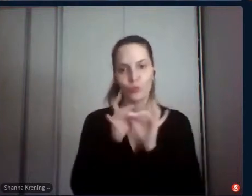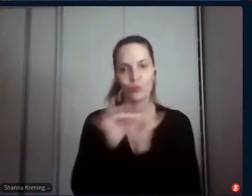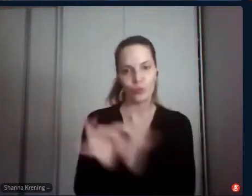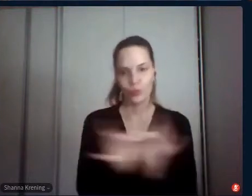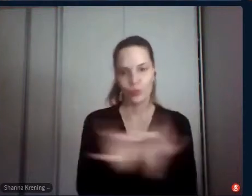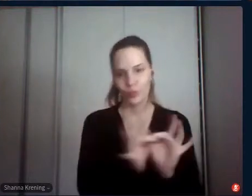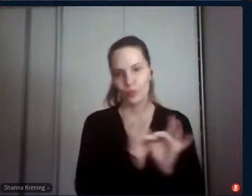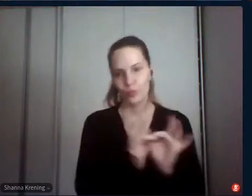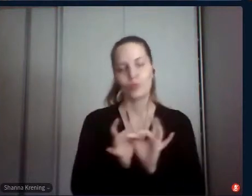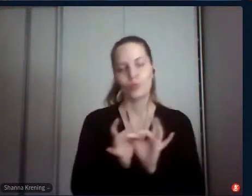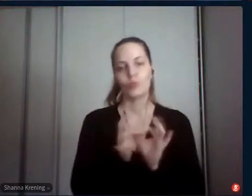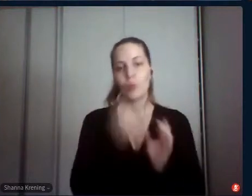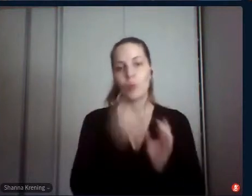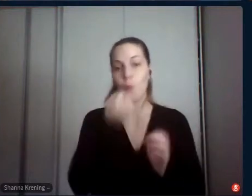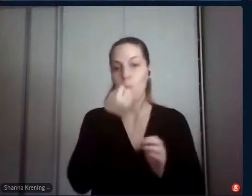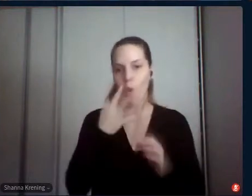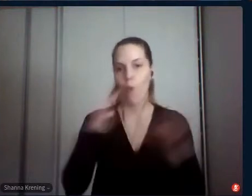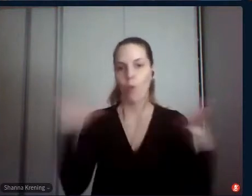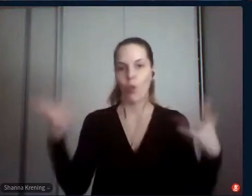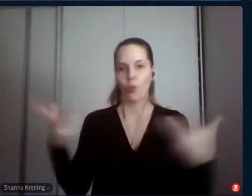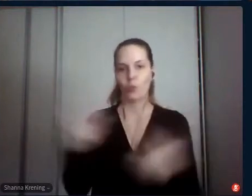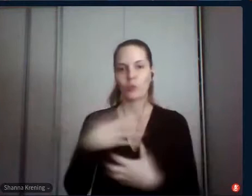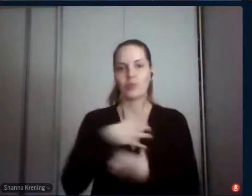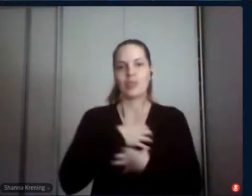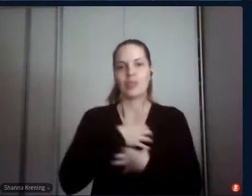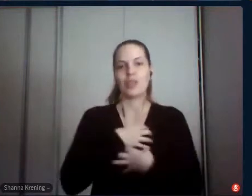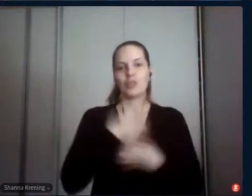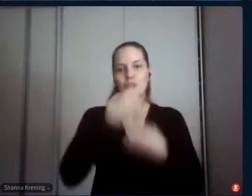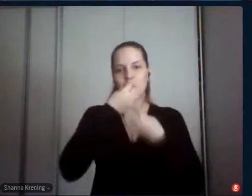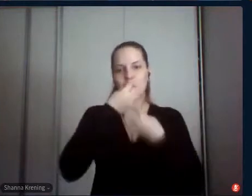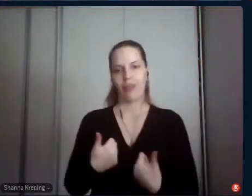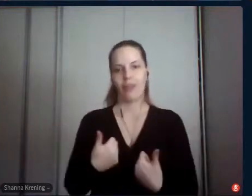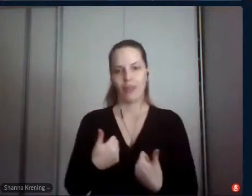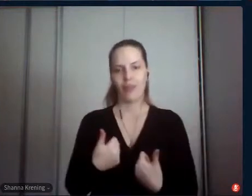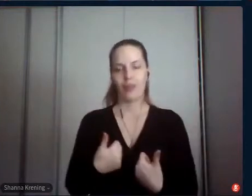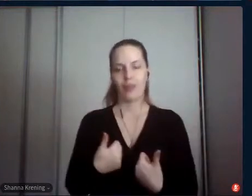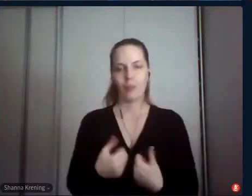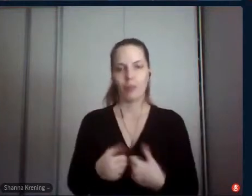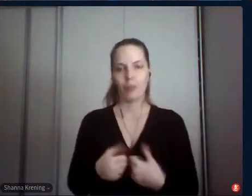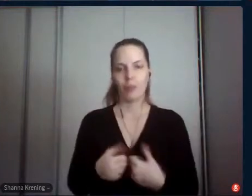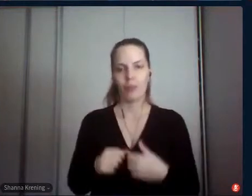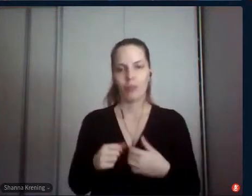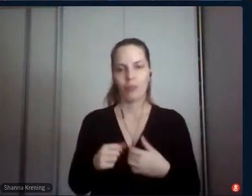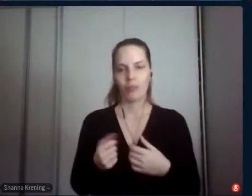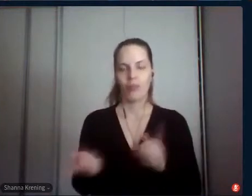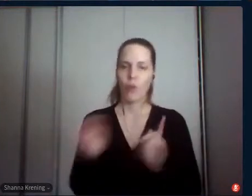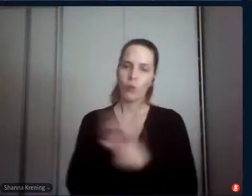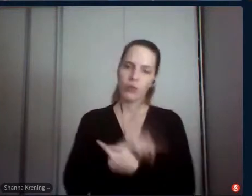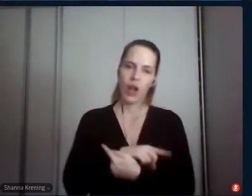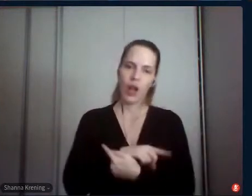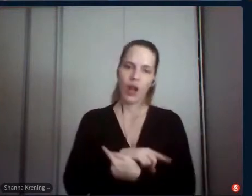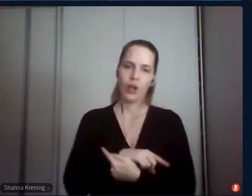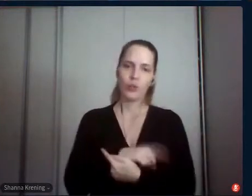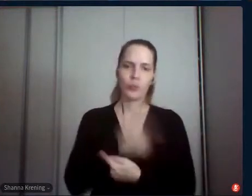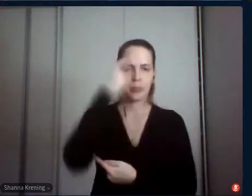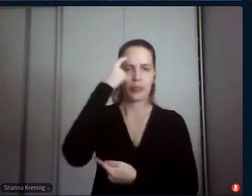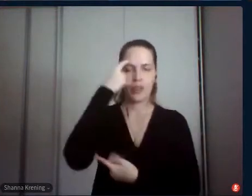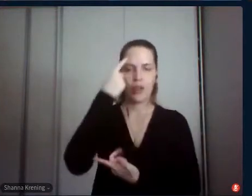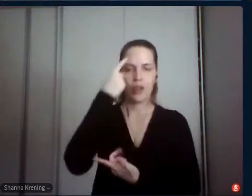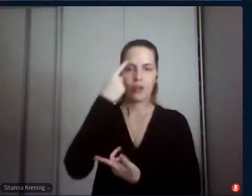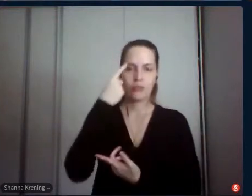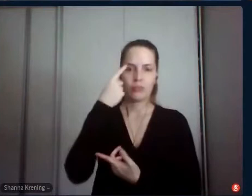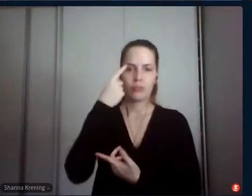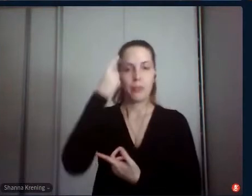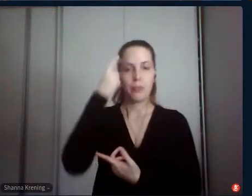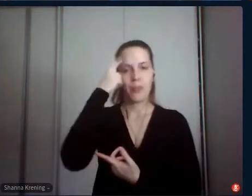para todo mundo? Então, em vez de, né, a gente ficar pensando, se a gente pensar com empatia, a